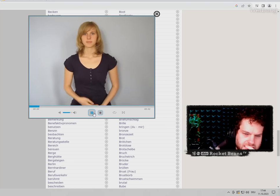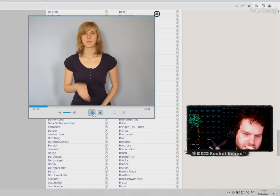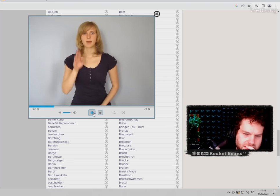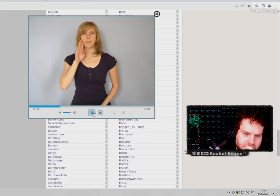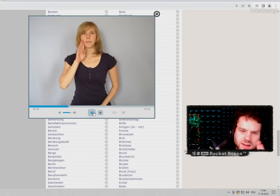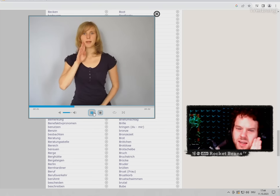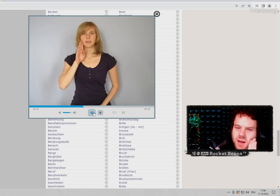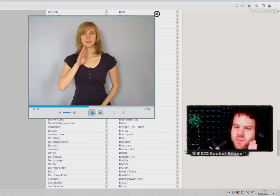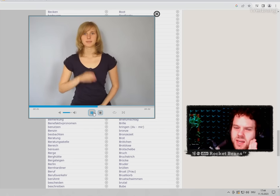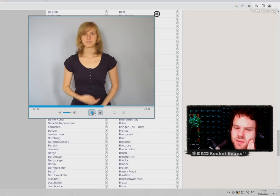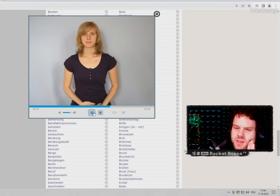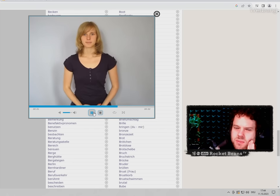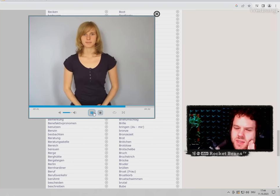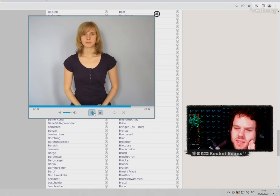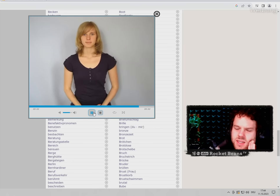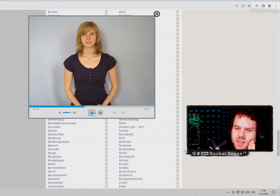Belgien. Die haben... Die haben was im Gesicht?